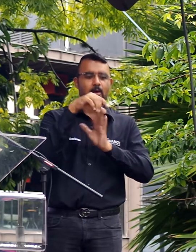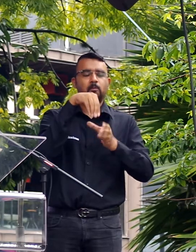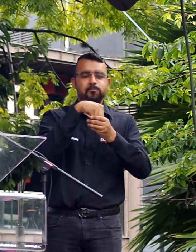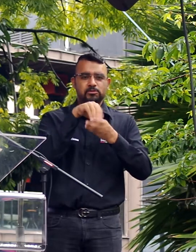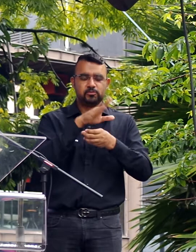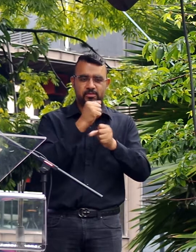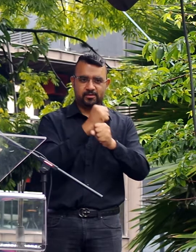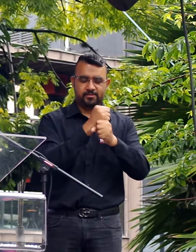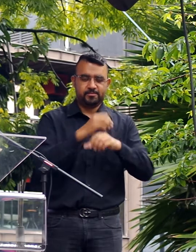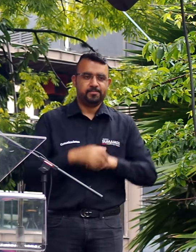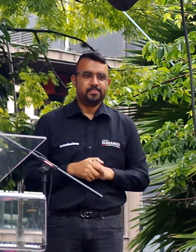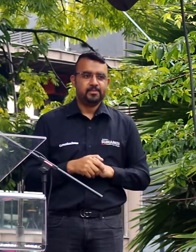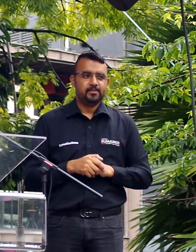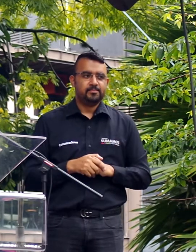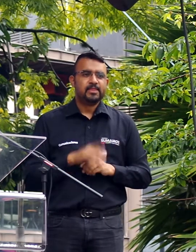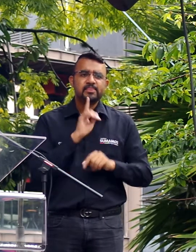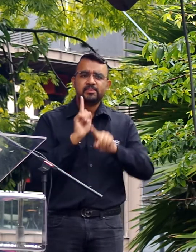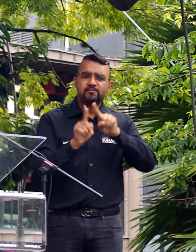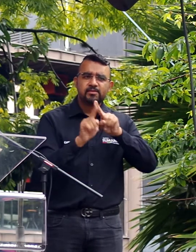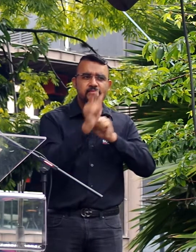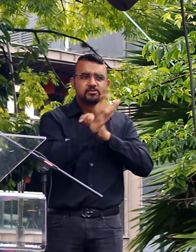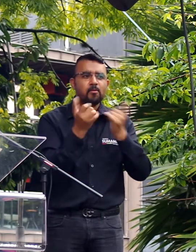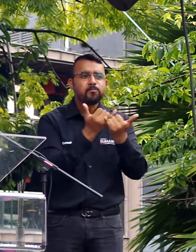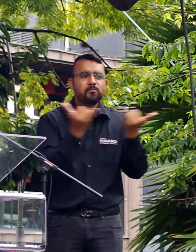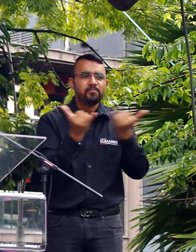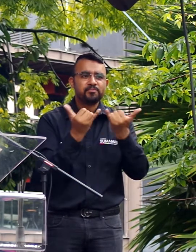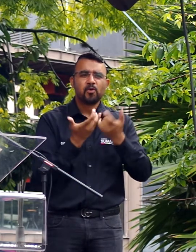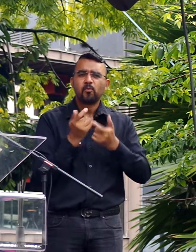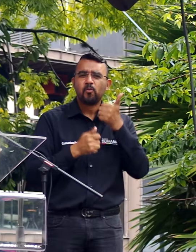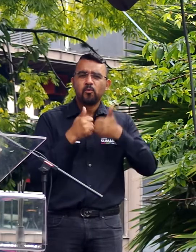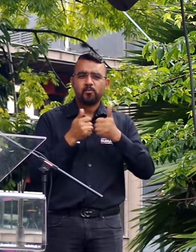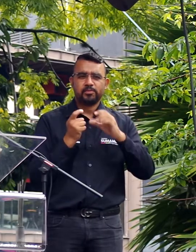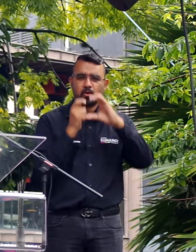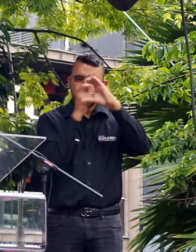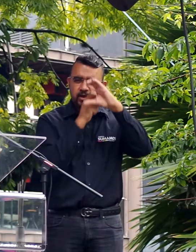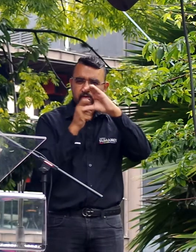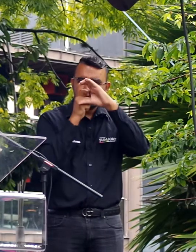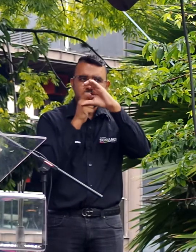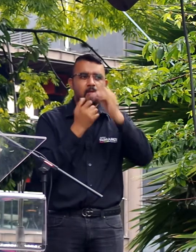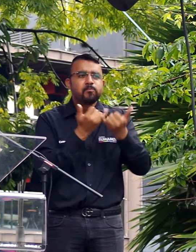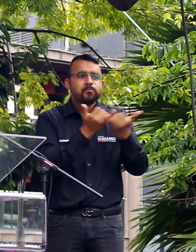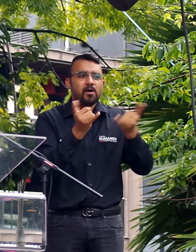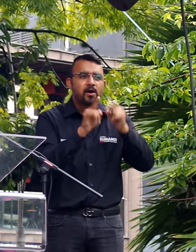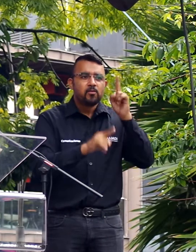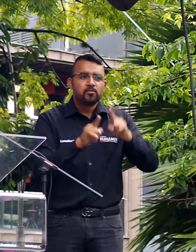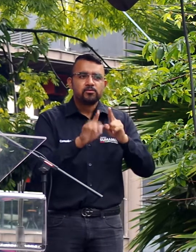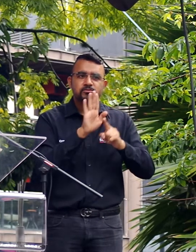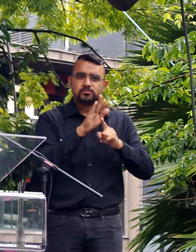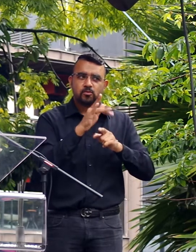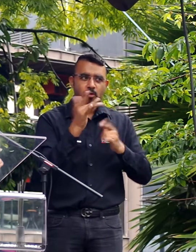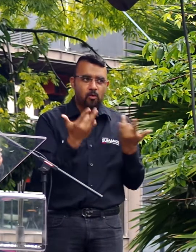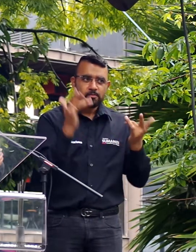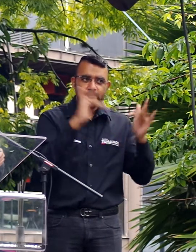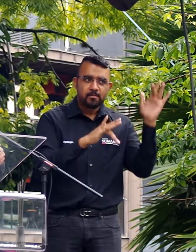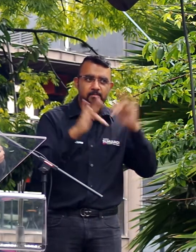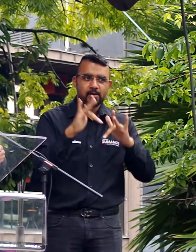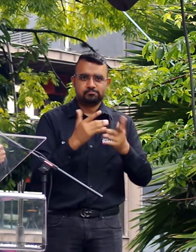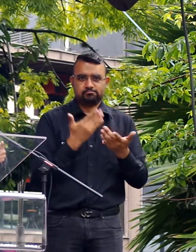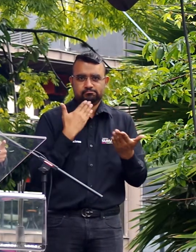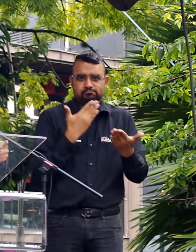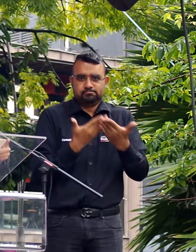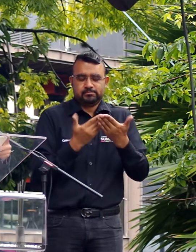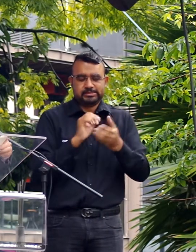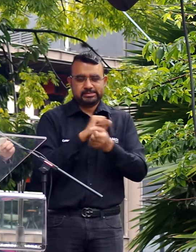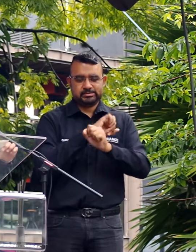y a los funcionarios que nos acompañan hoy de la Contraloría Municipal de Envigado, a todos los secretarios